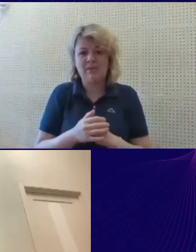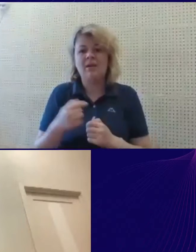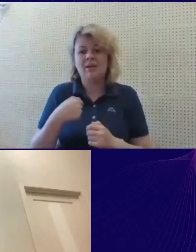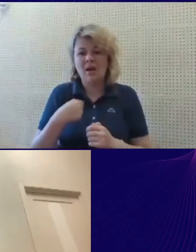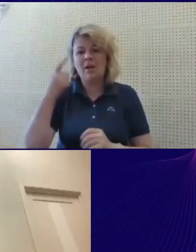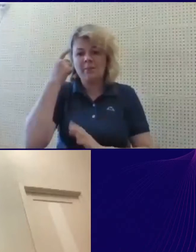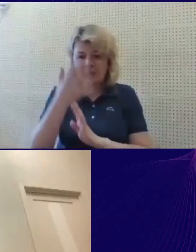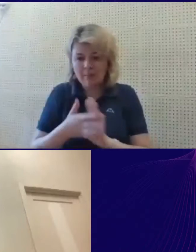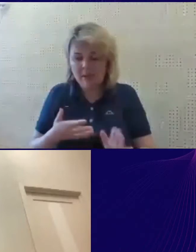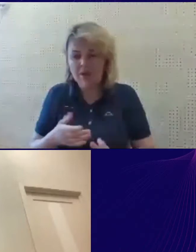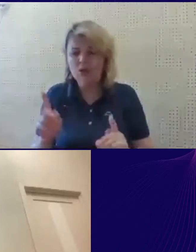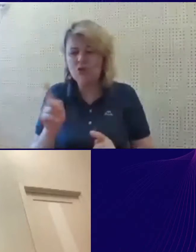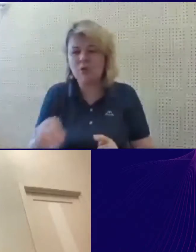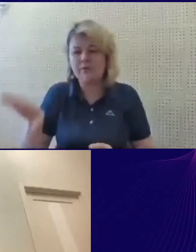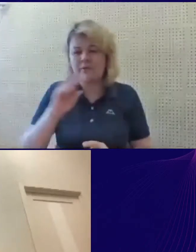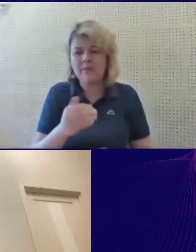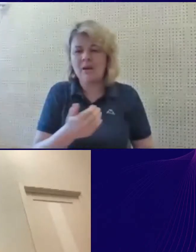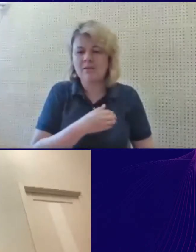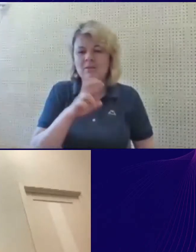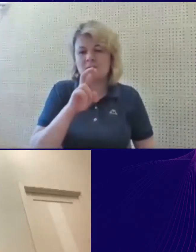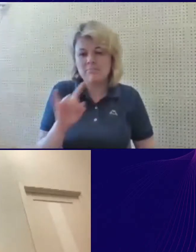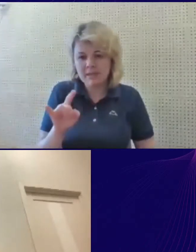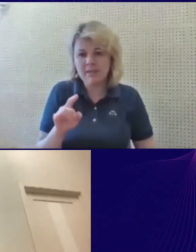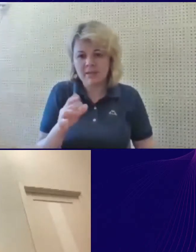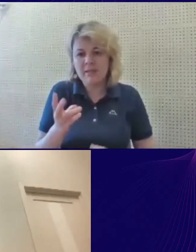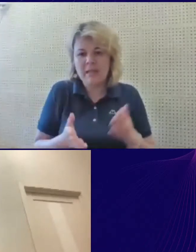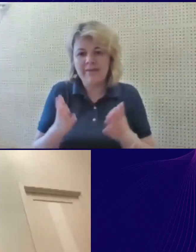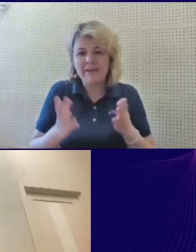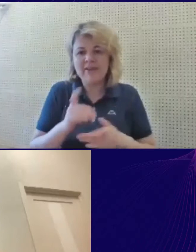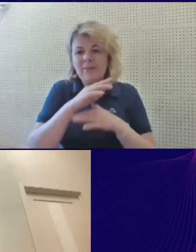Я понимаю, что всем хотелось бы, наверное, много-много